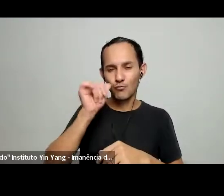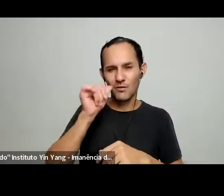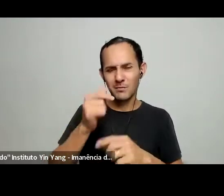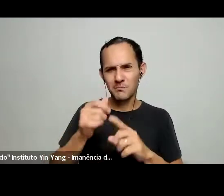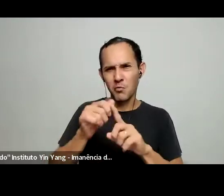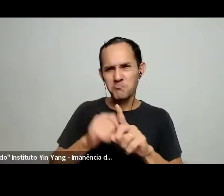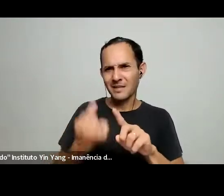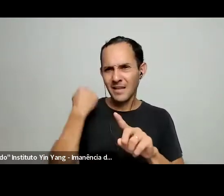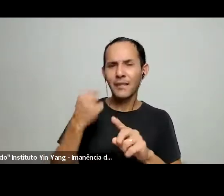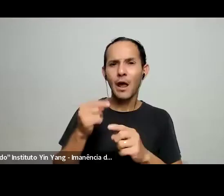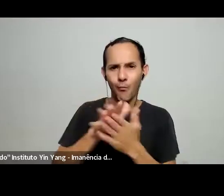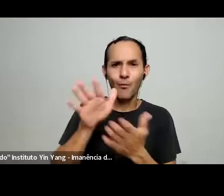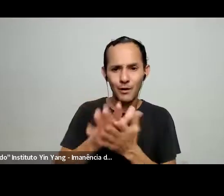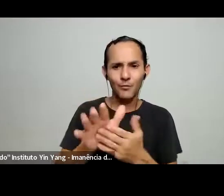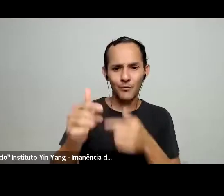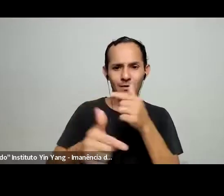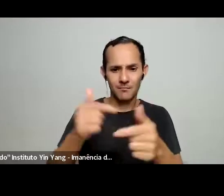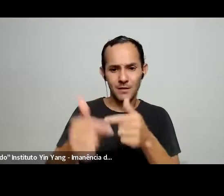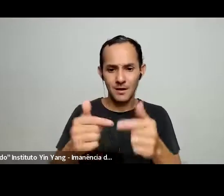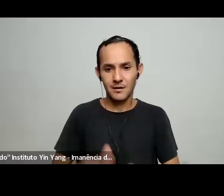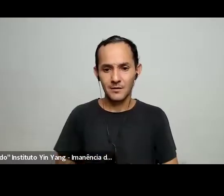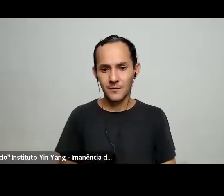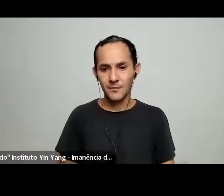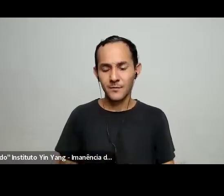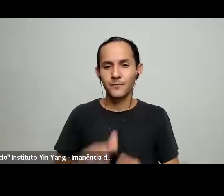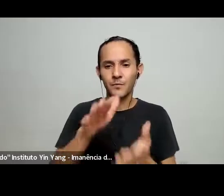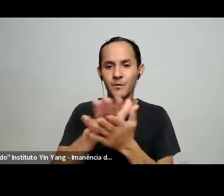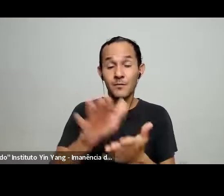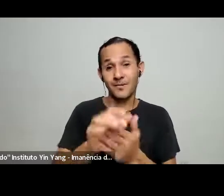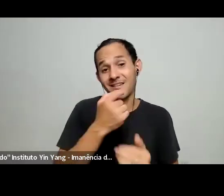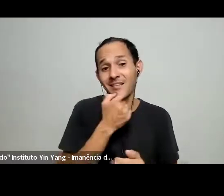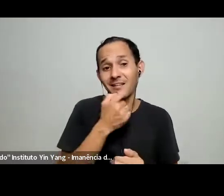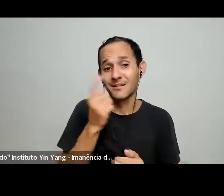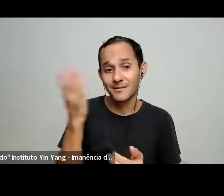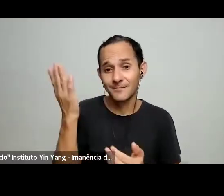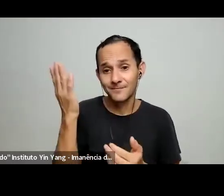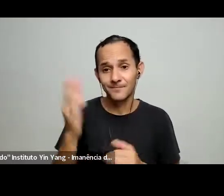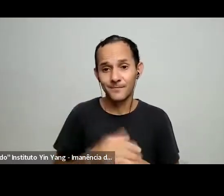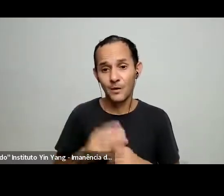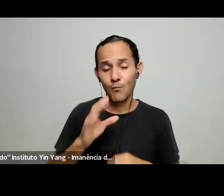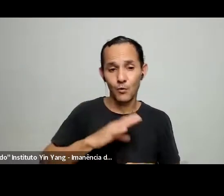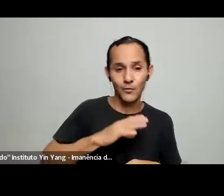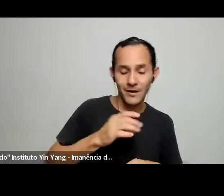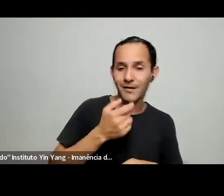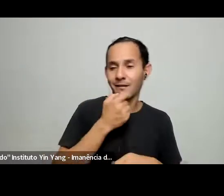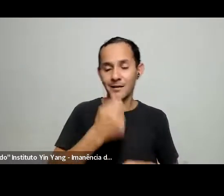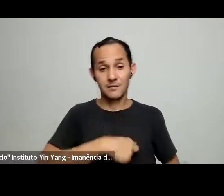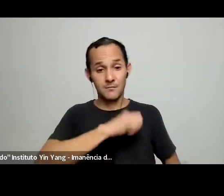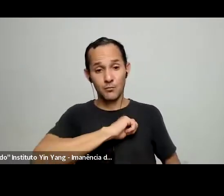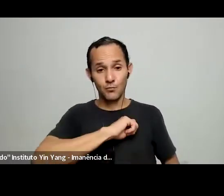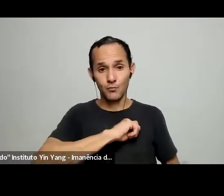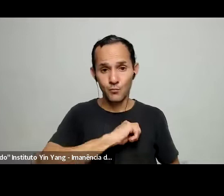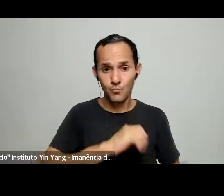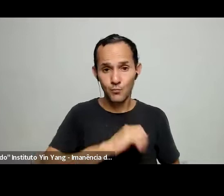mês atrás, mais ou menos, é, publicada em inglês, inclusive, tá? Português, inglês, espanhol.